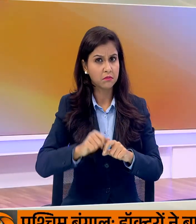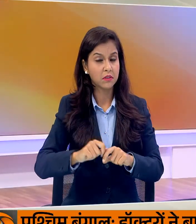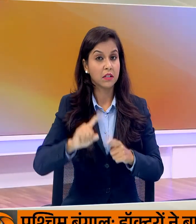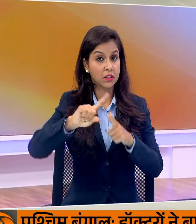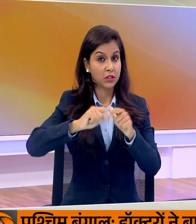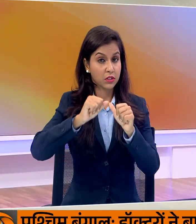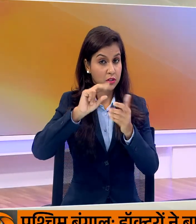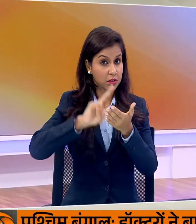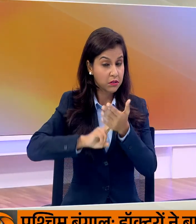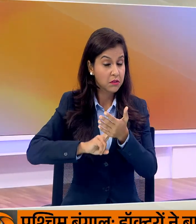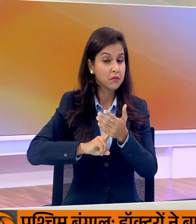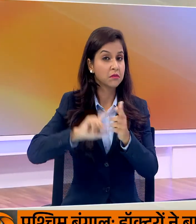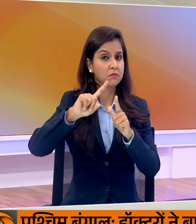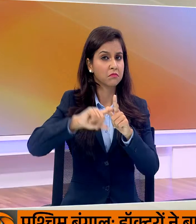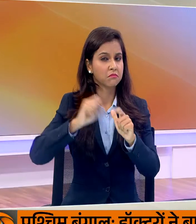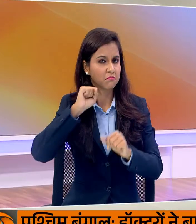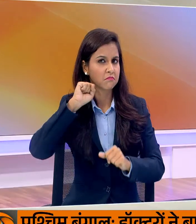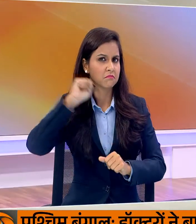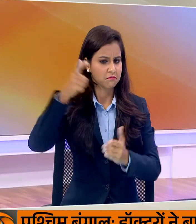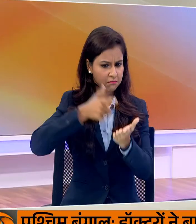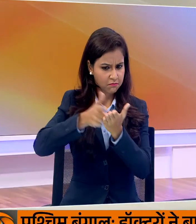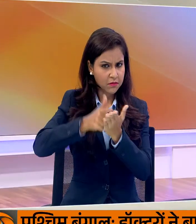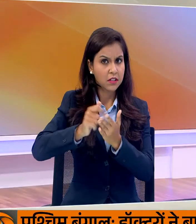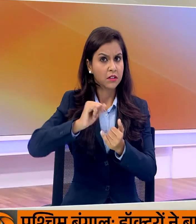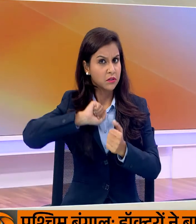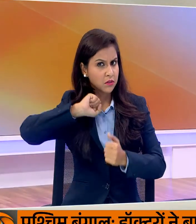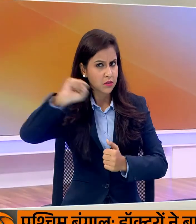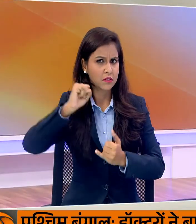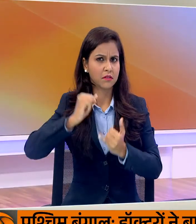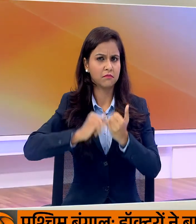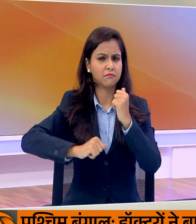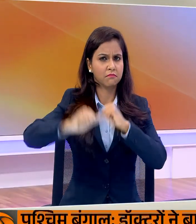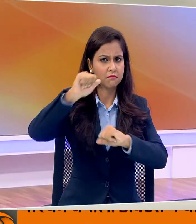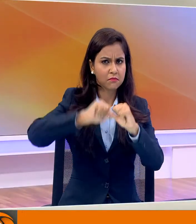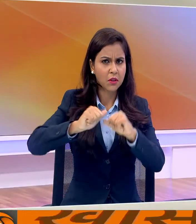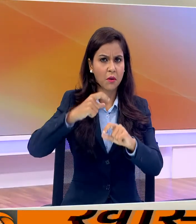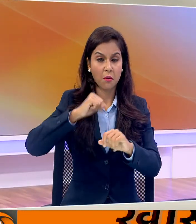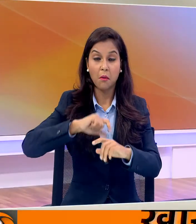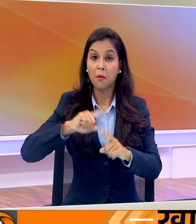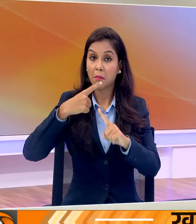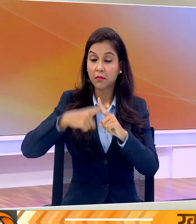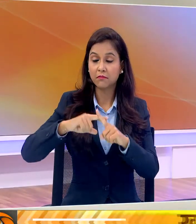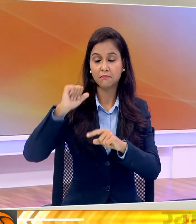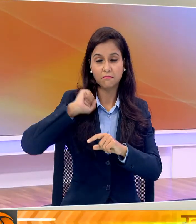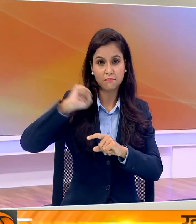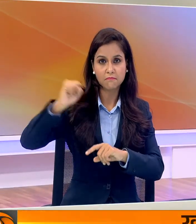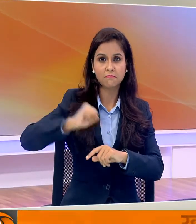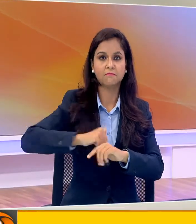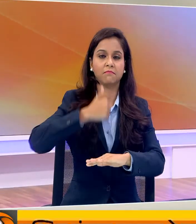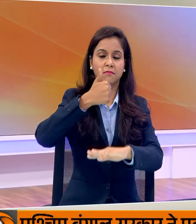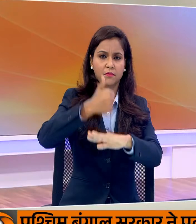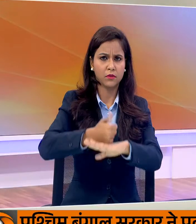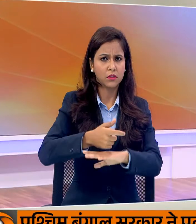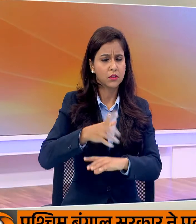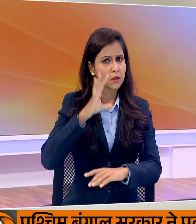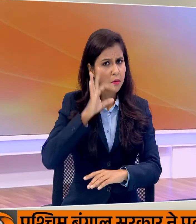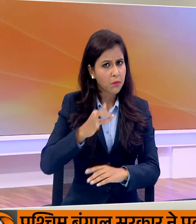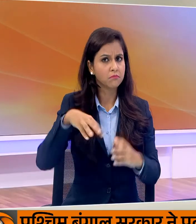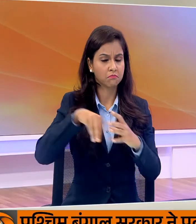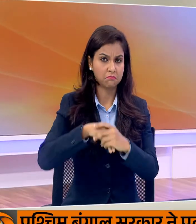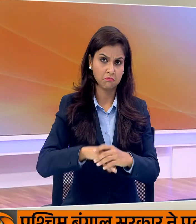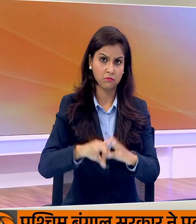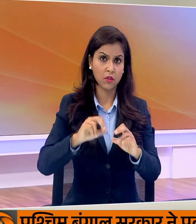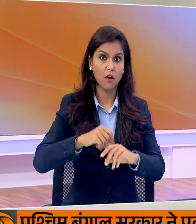Jawan, Jai Kisan, Jai Vigyan and Jai Anusandhan, there is an immense need for such a